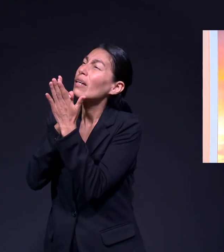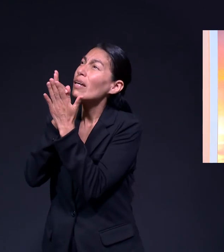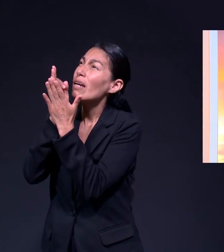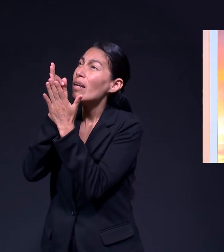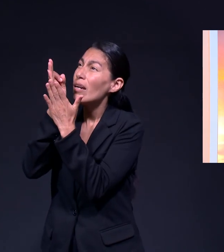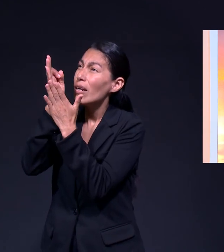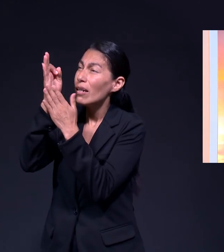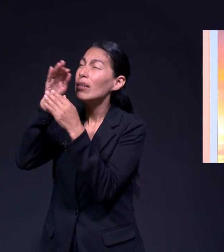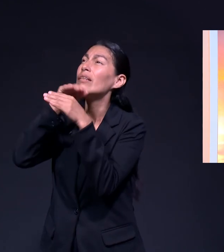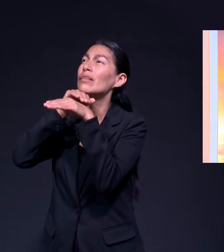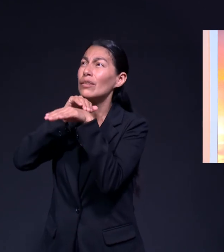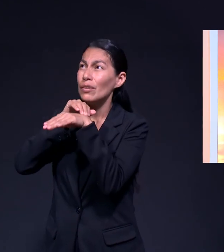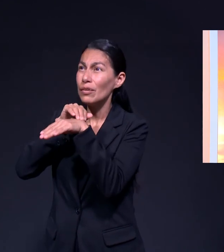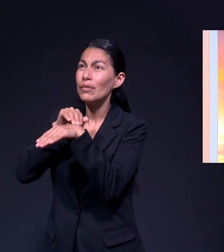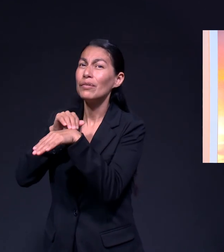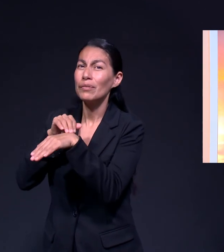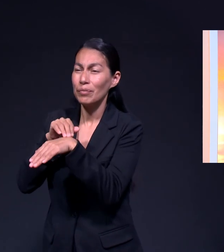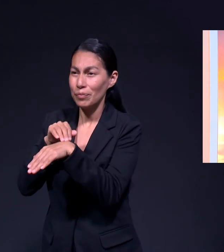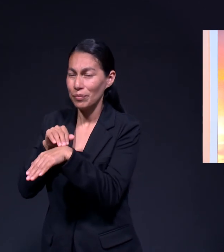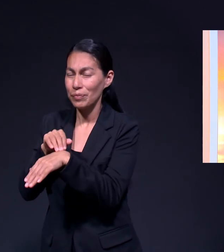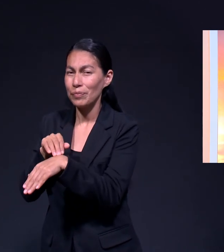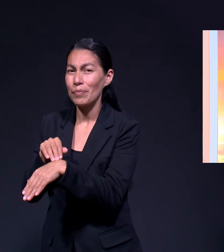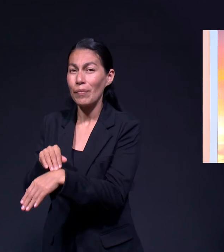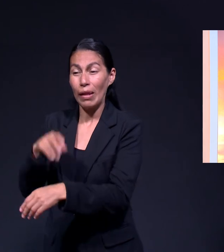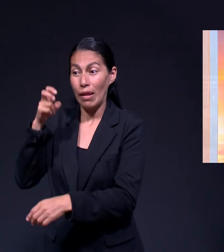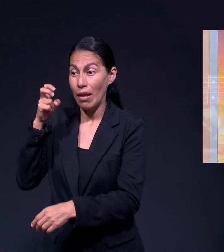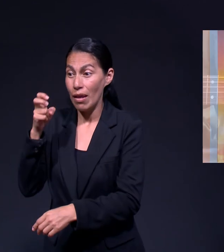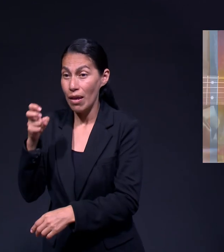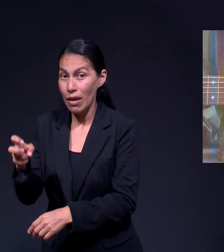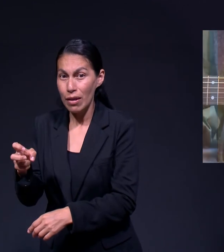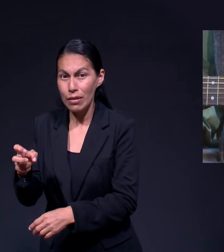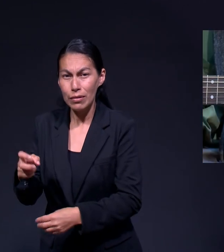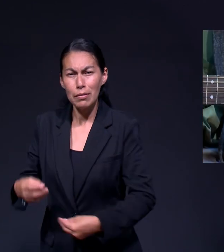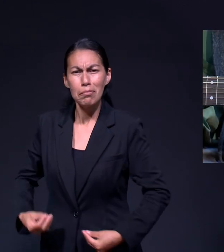al abrigo del arte walker